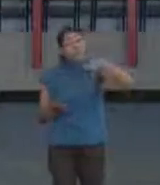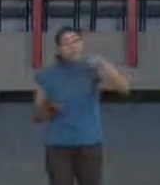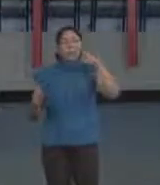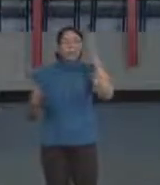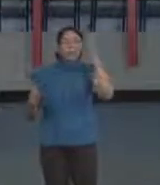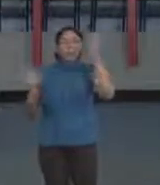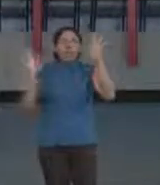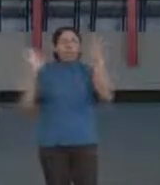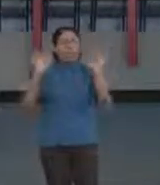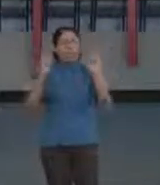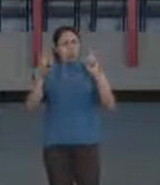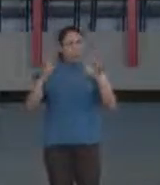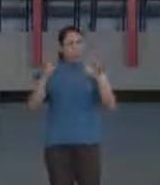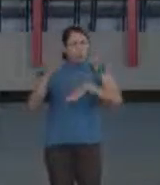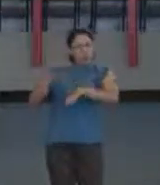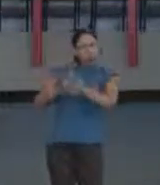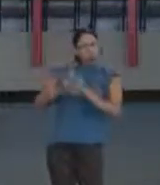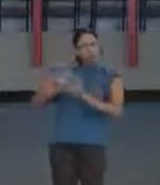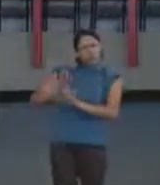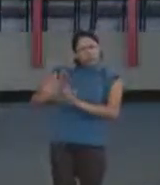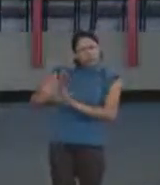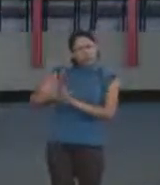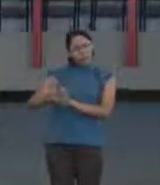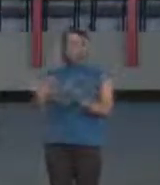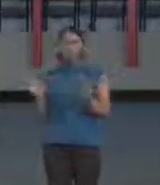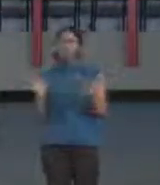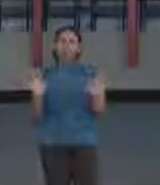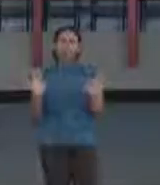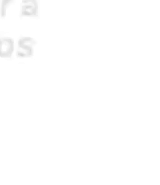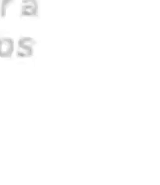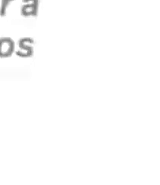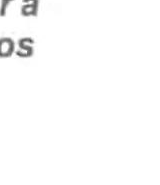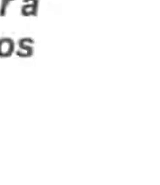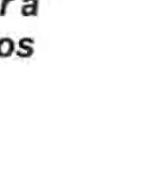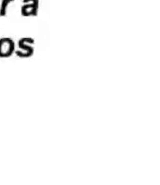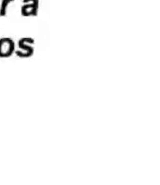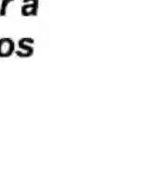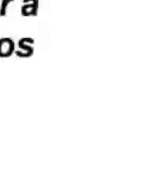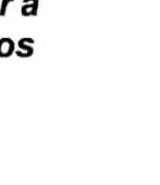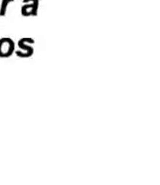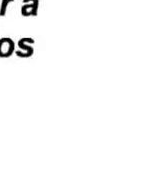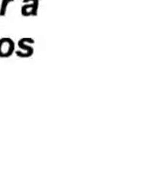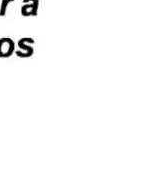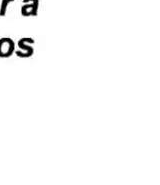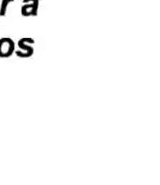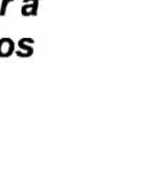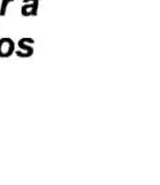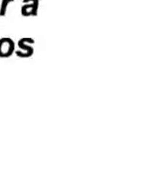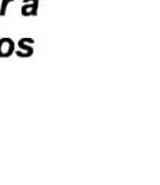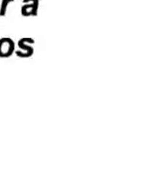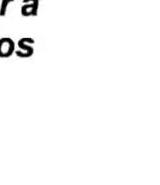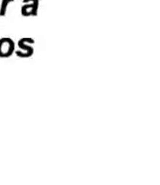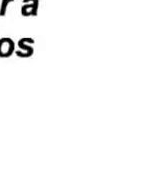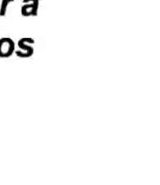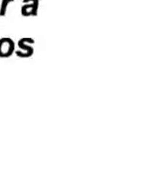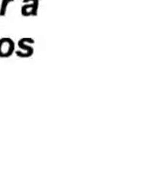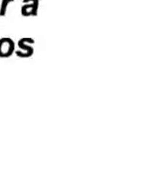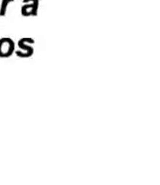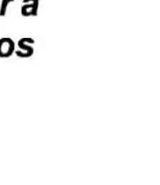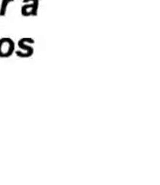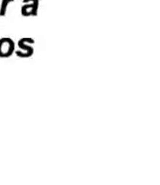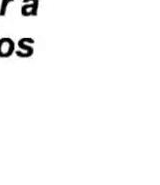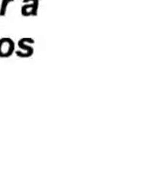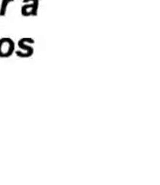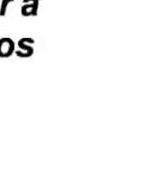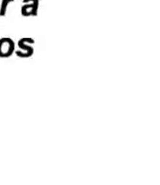não. Tá bom? Vamos fazer de conta que ele não disse que tinha 300. Eu insisto nisso. Professor, isso é para fazer de conta, por que o senhor